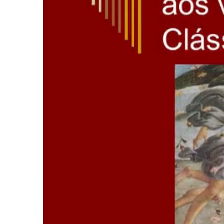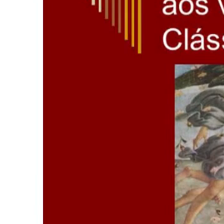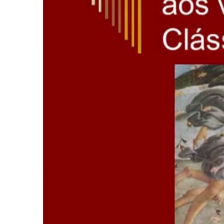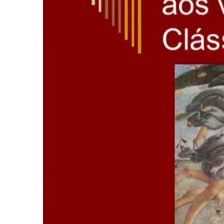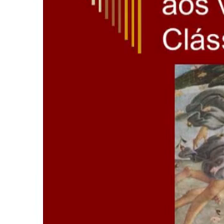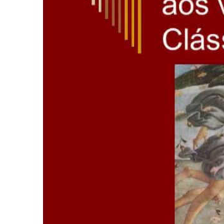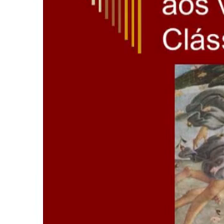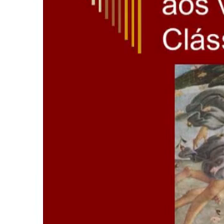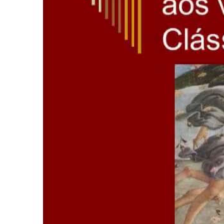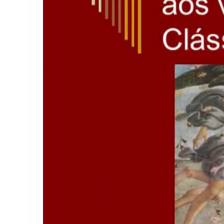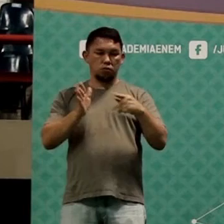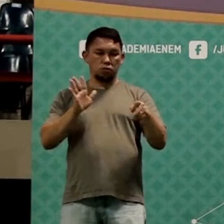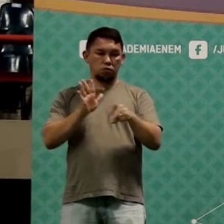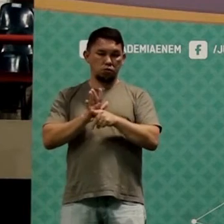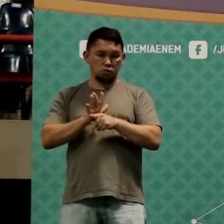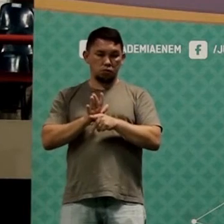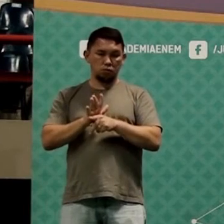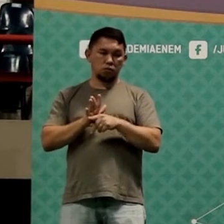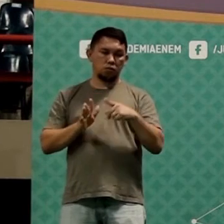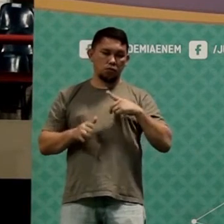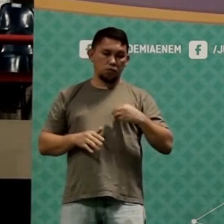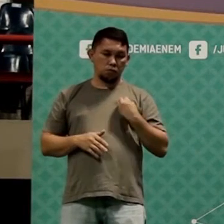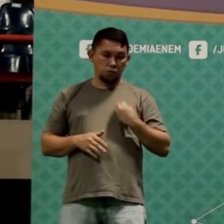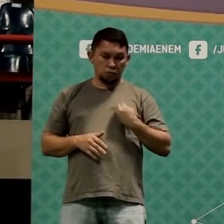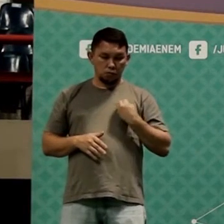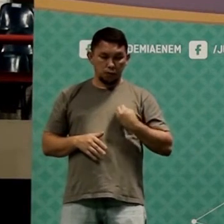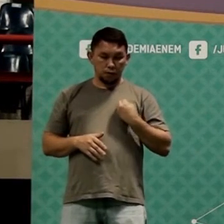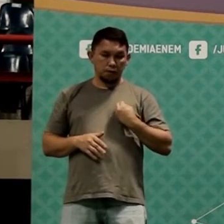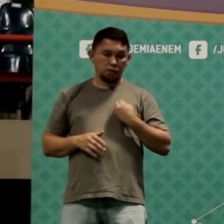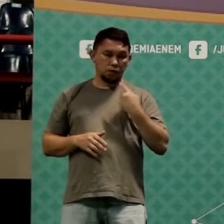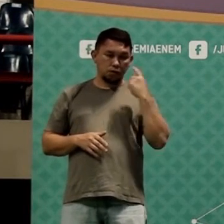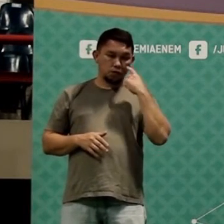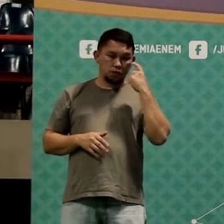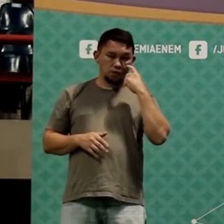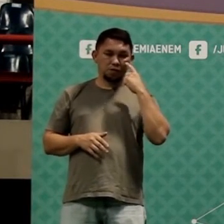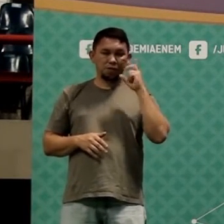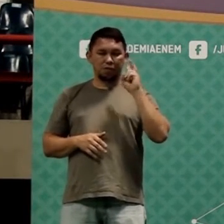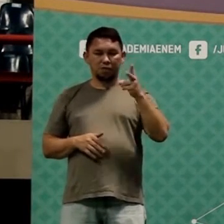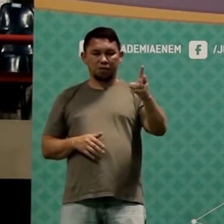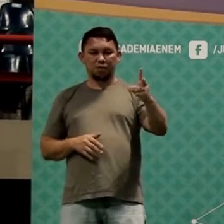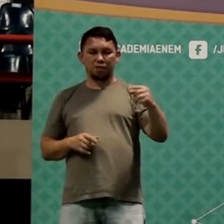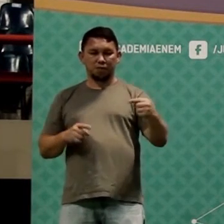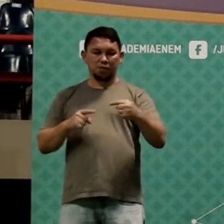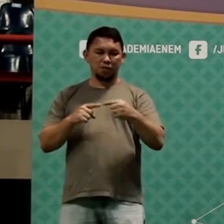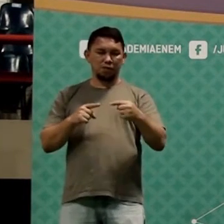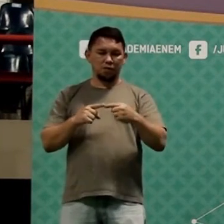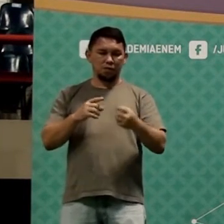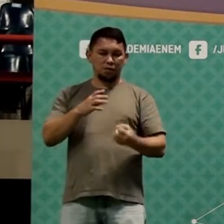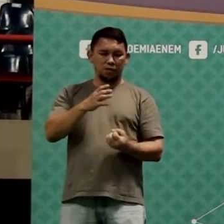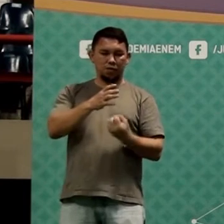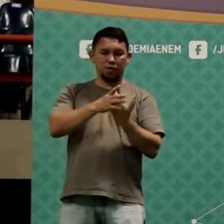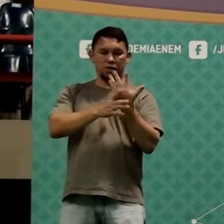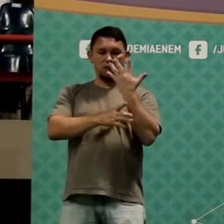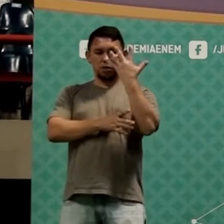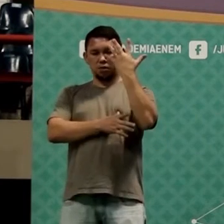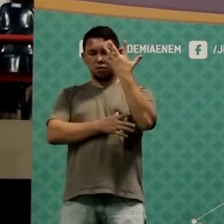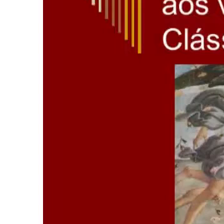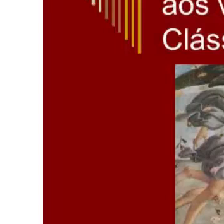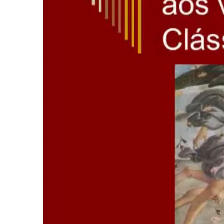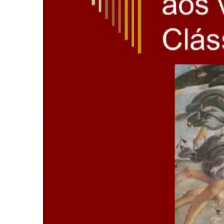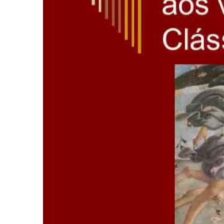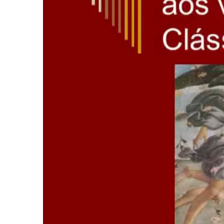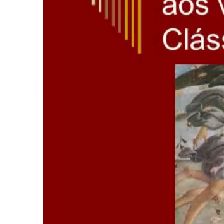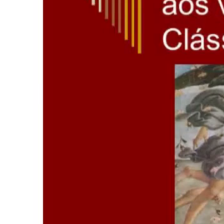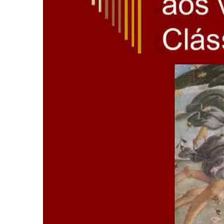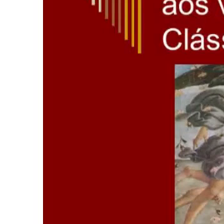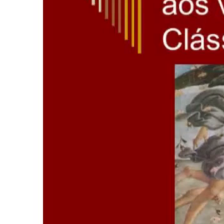isso é a obra do Botticelli, que sempre é perigosa para cair na nossa prova do Enem, O Nascimento de Vênus. Vênus é a